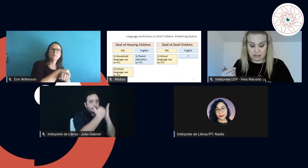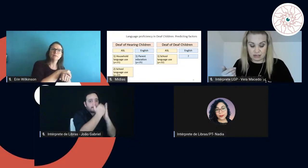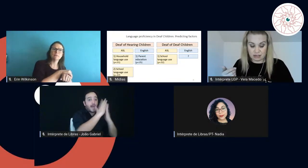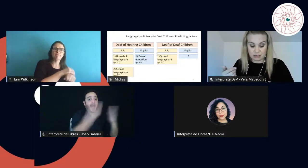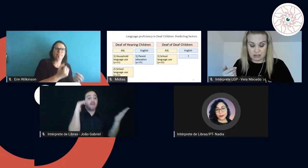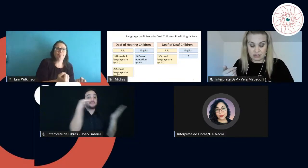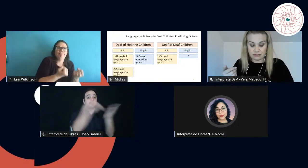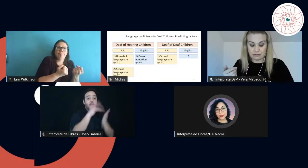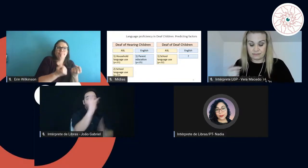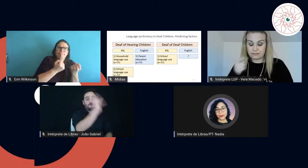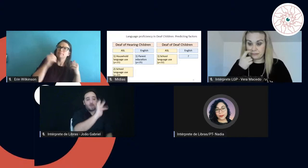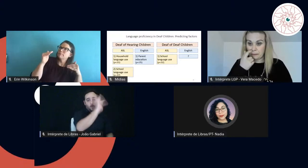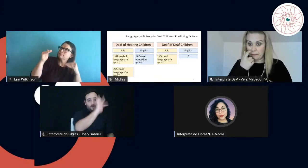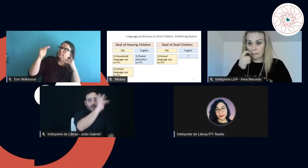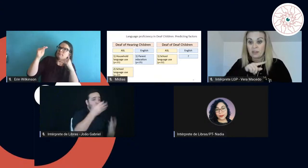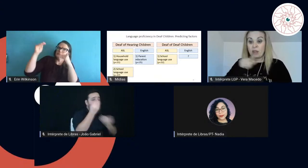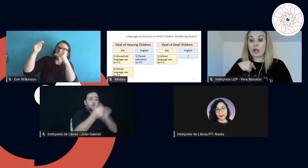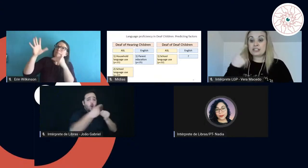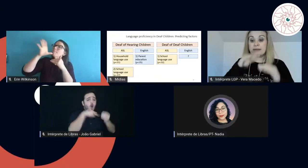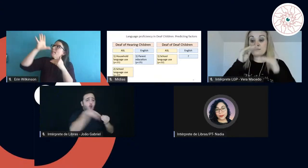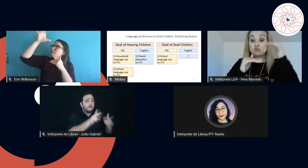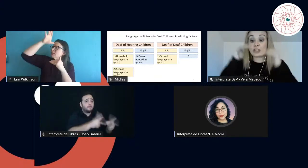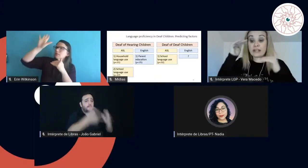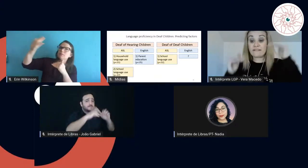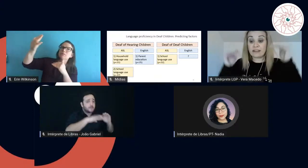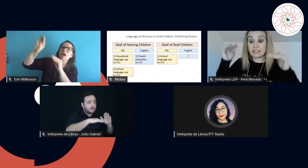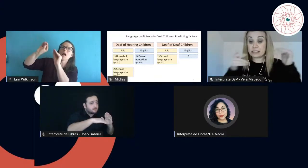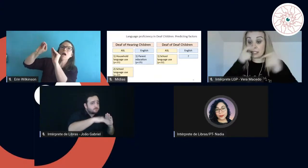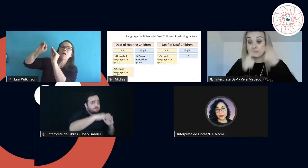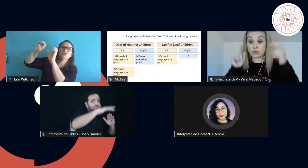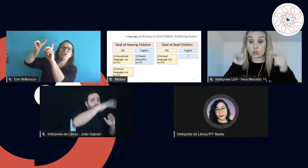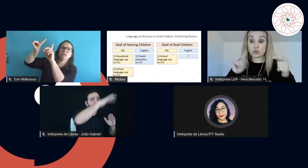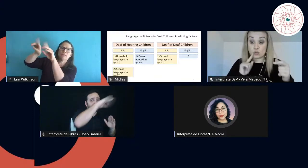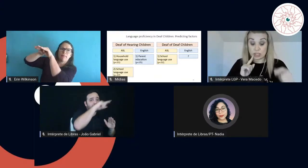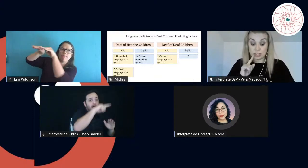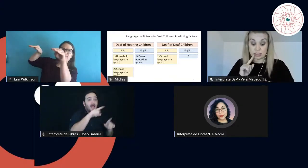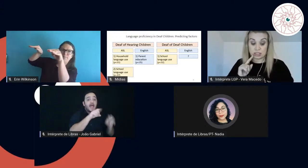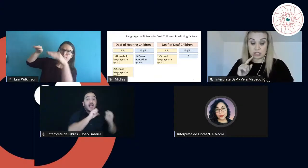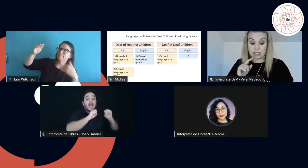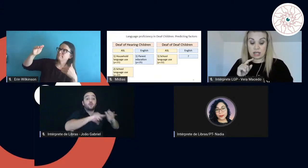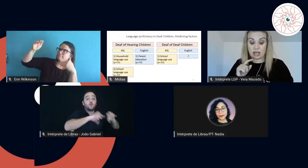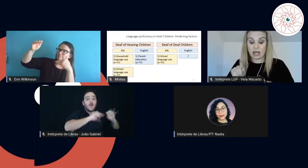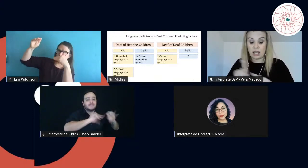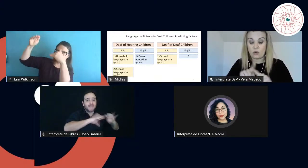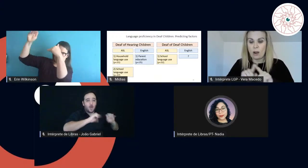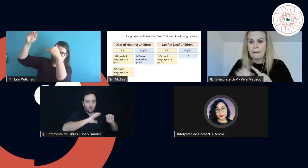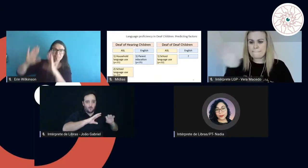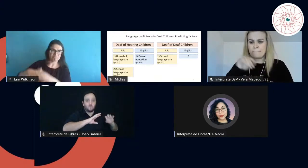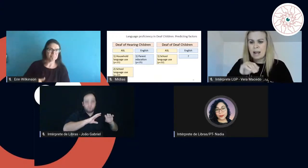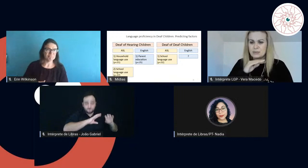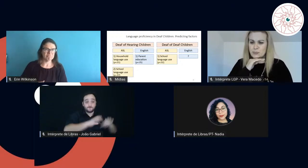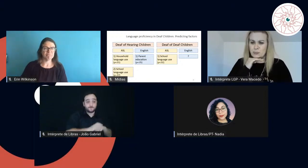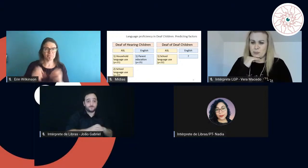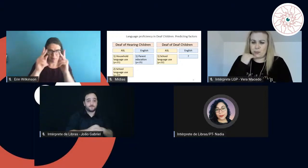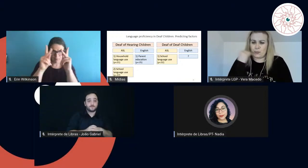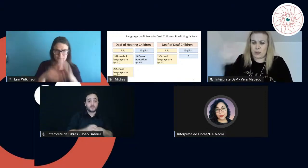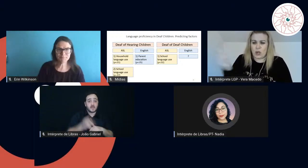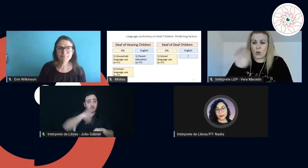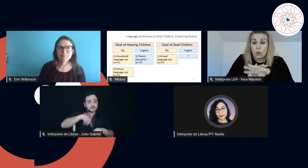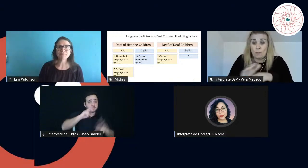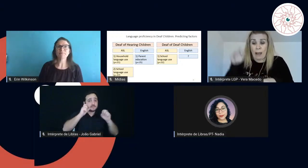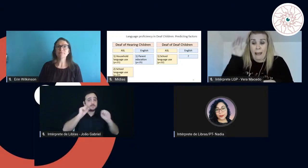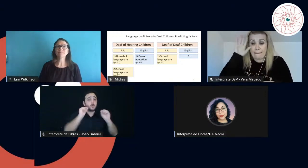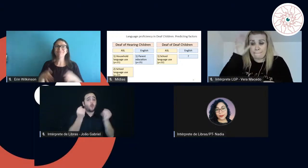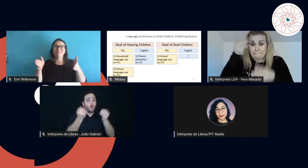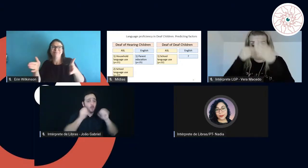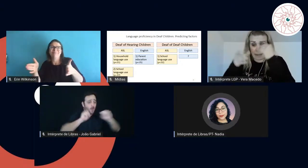eh os níveis dessas pessoas surdas, elas são bem mais satisfatórios. o nível